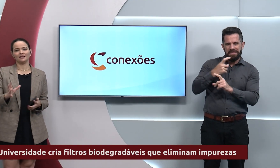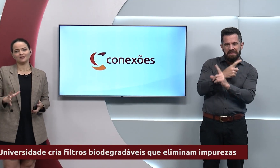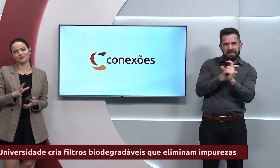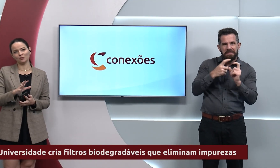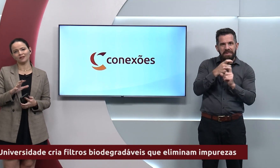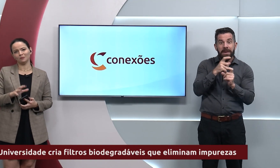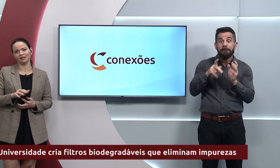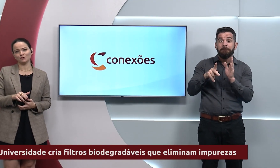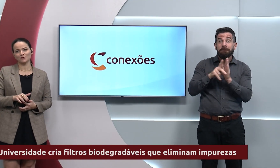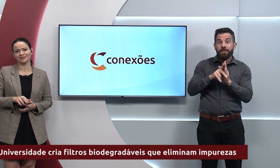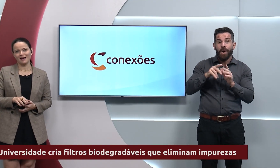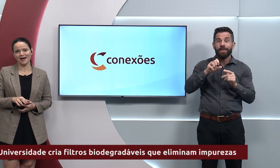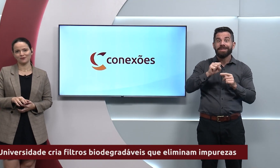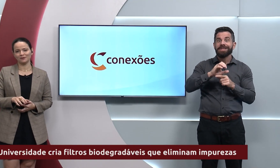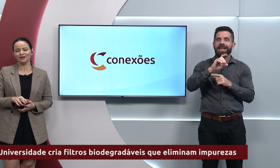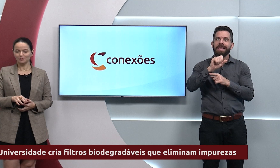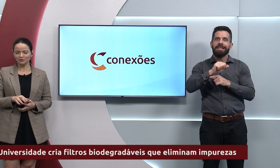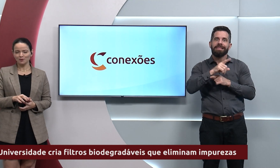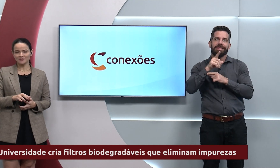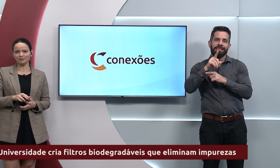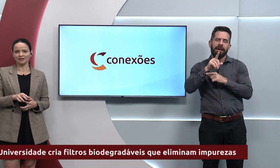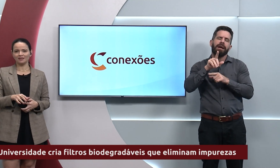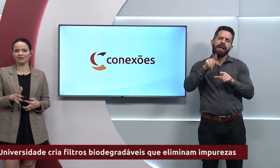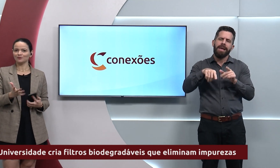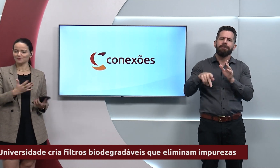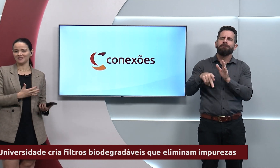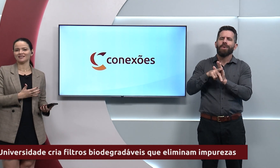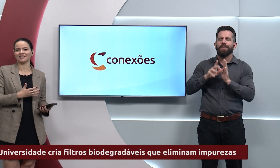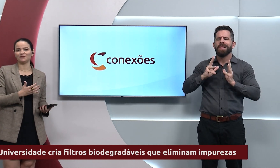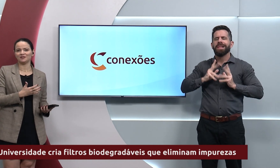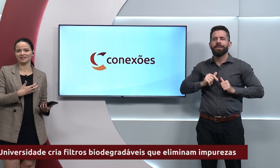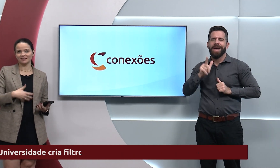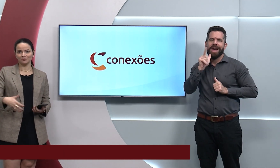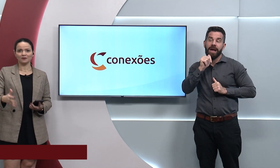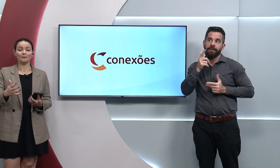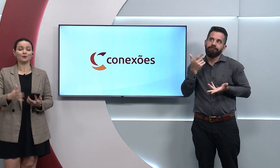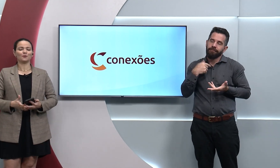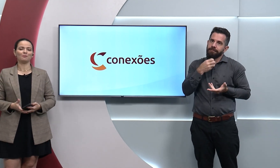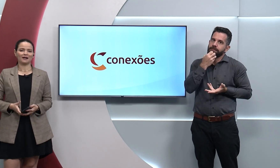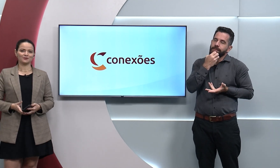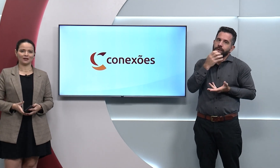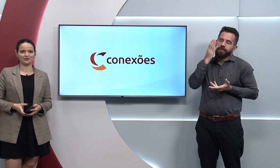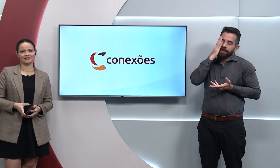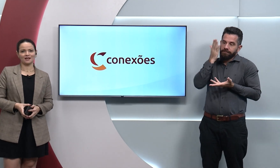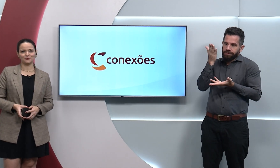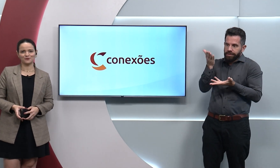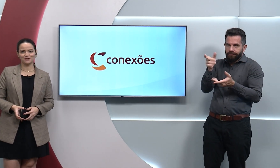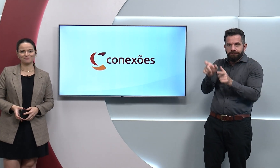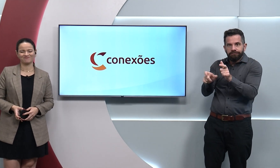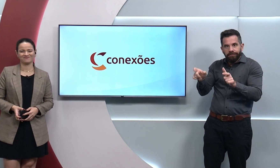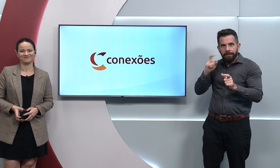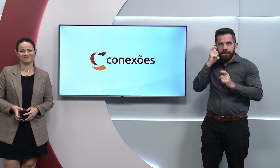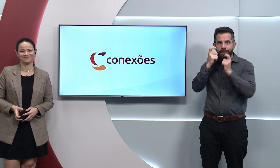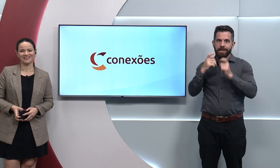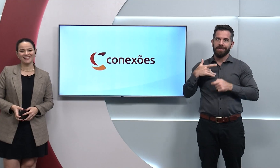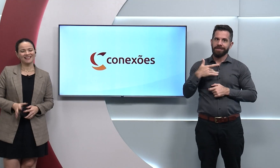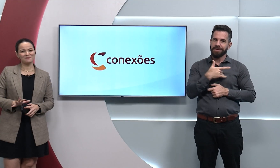esses contaminantes da água. Muito bom saber que os pesquisadores, né, estão preocupados com a nossa saúde. E para